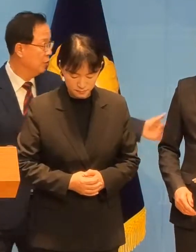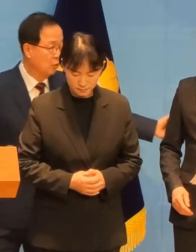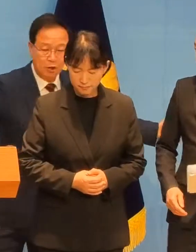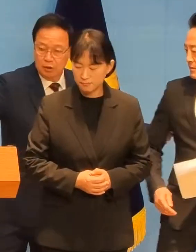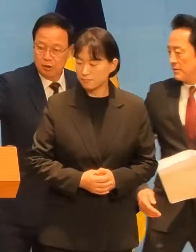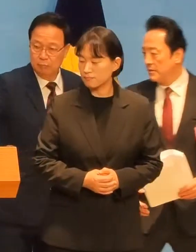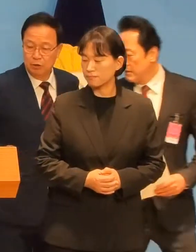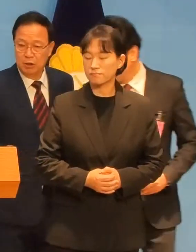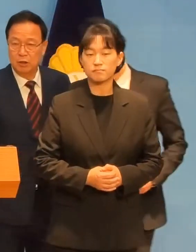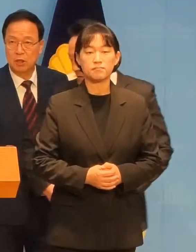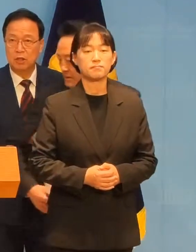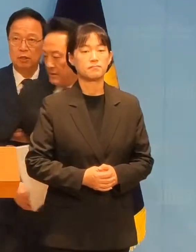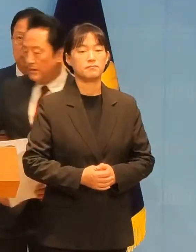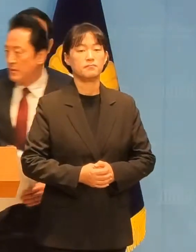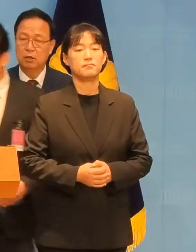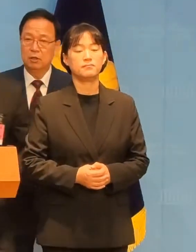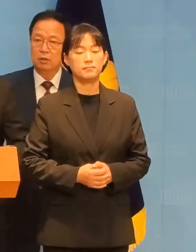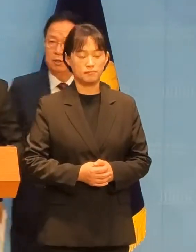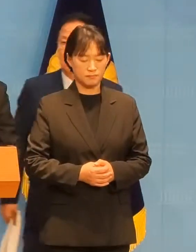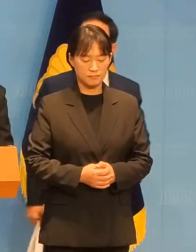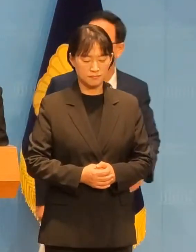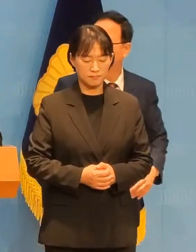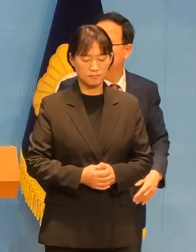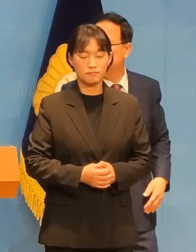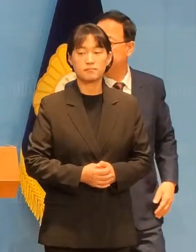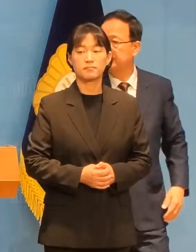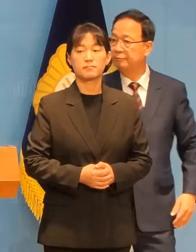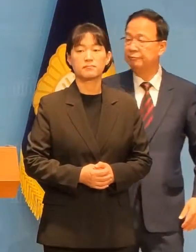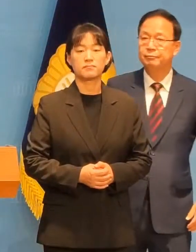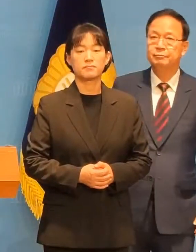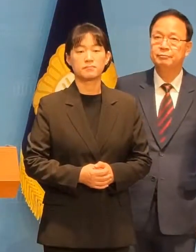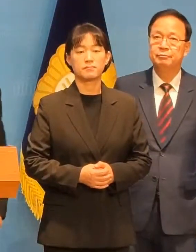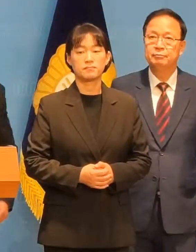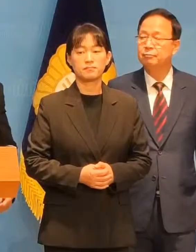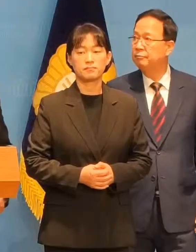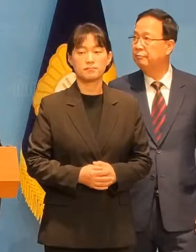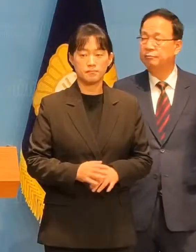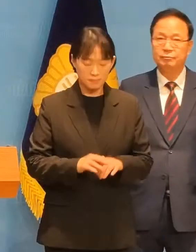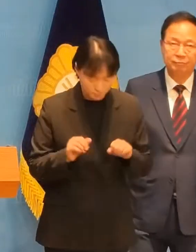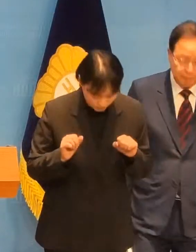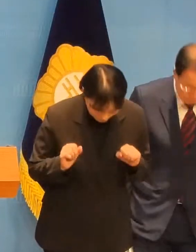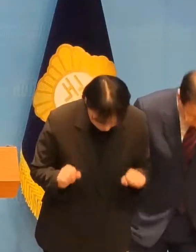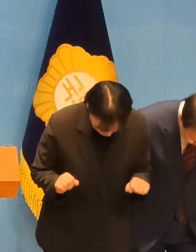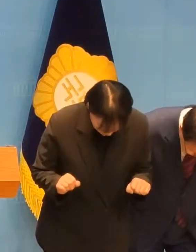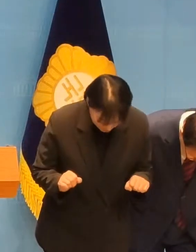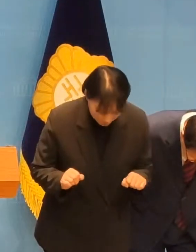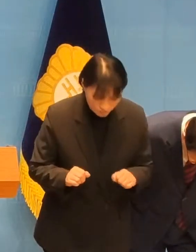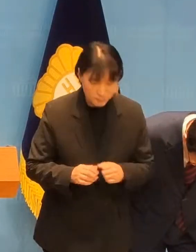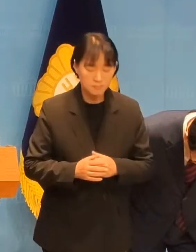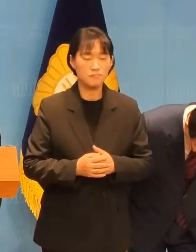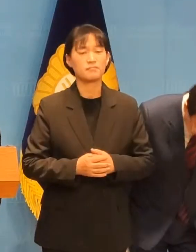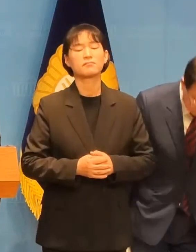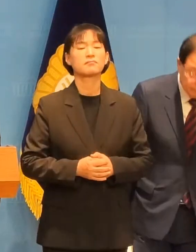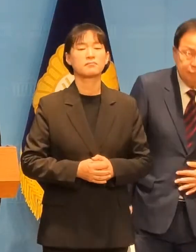저기가 먼저 하니까. 누가요? 최고부터. 사회특경네.